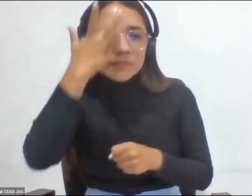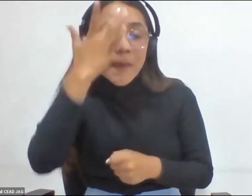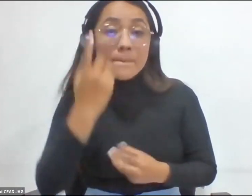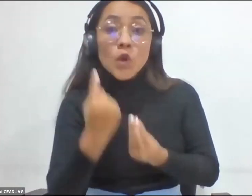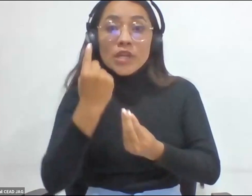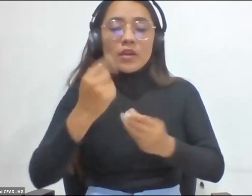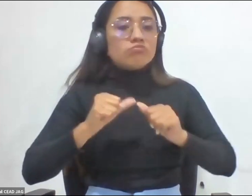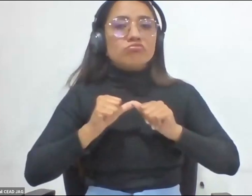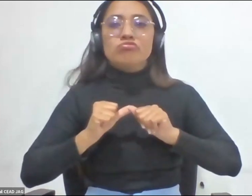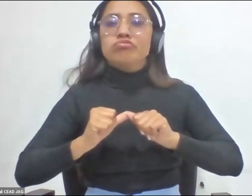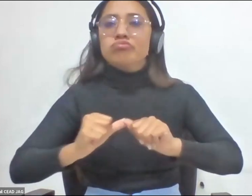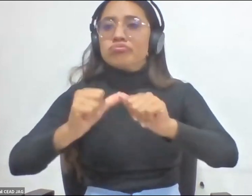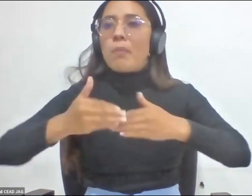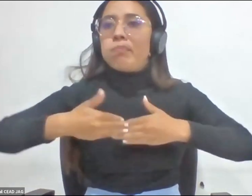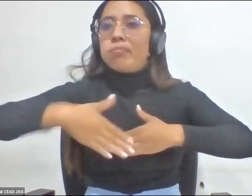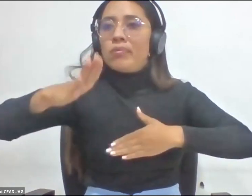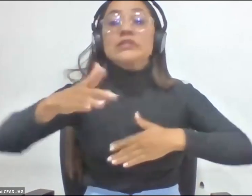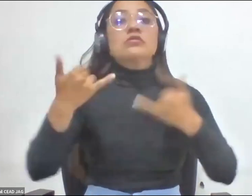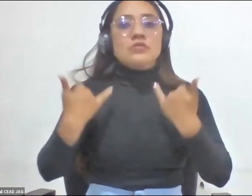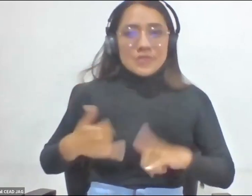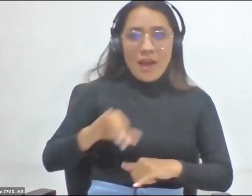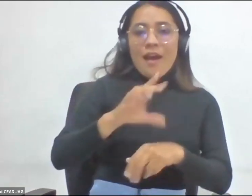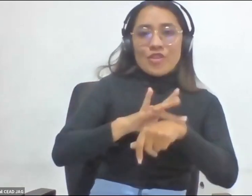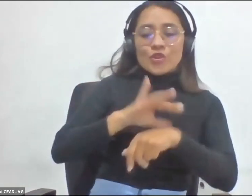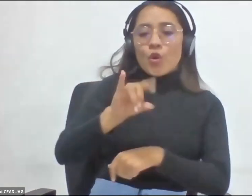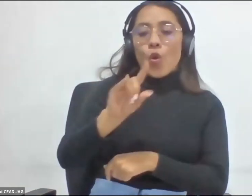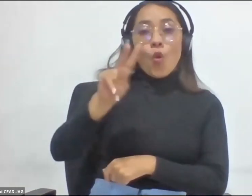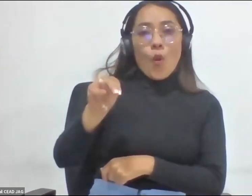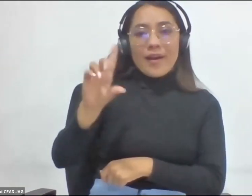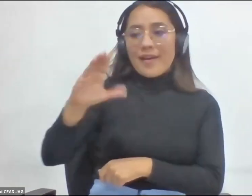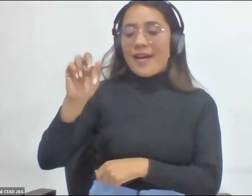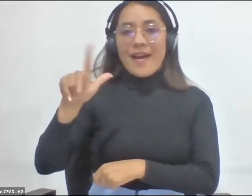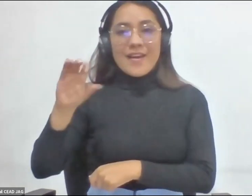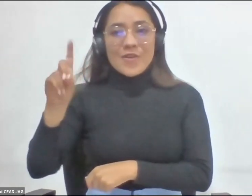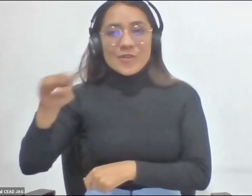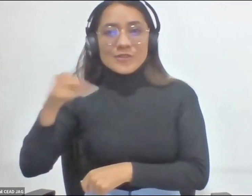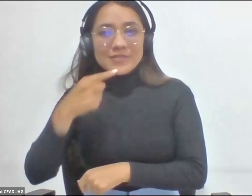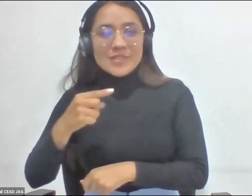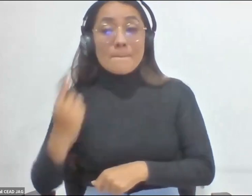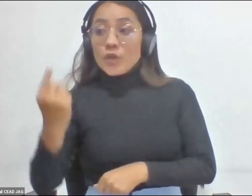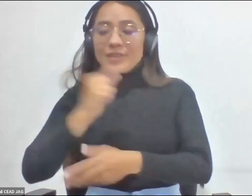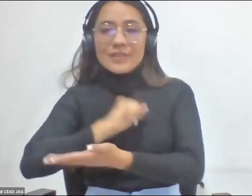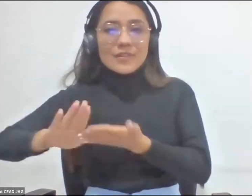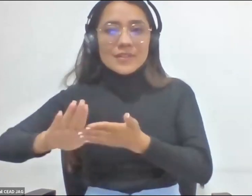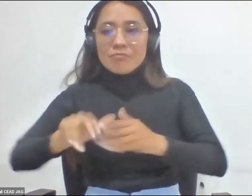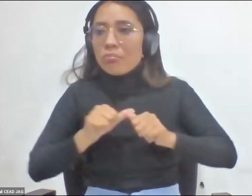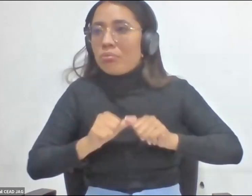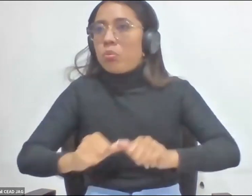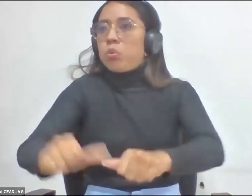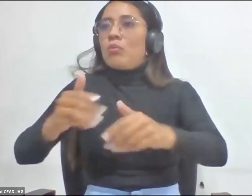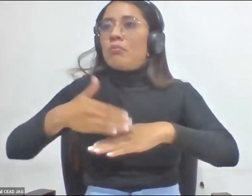finita eso sí lo manifestaba el doctor Juan Carlos la política de gratuidad finita por tal motivo